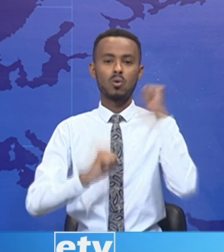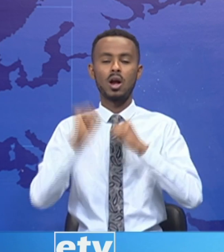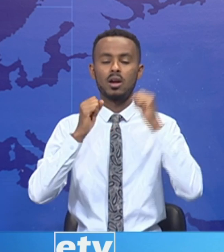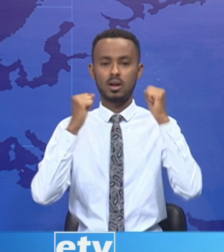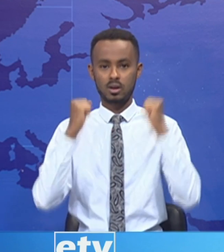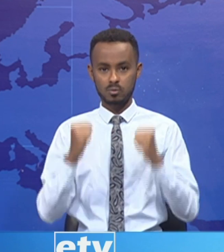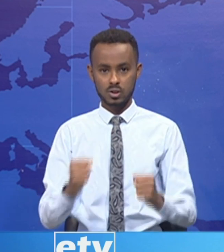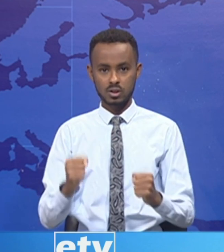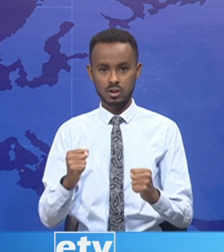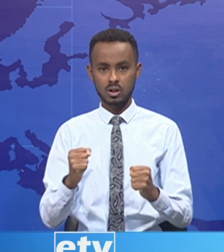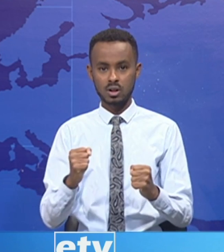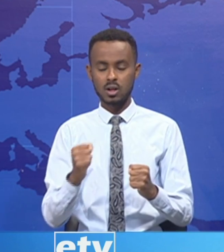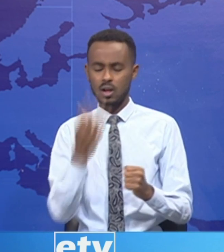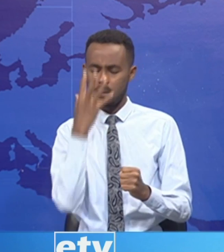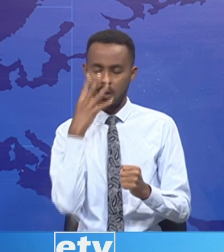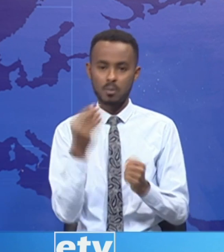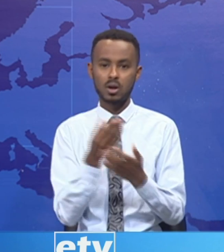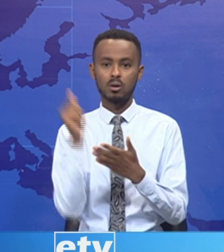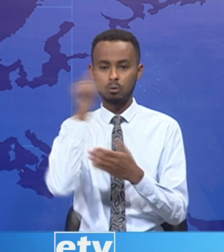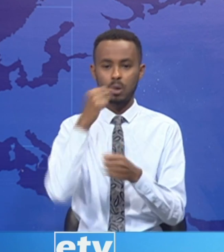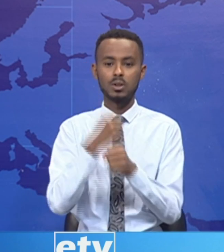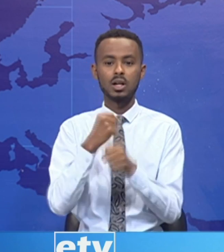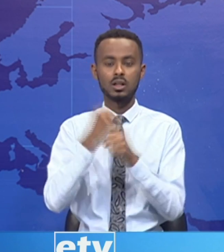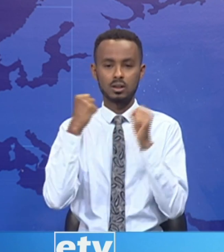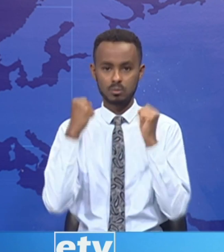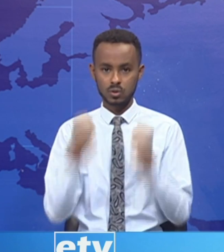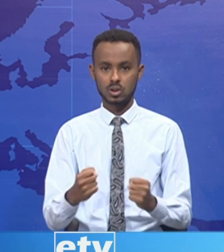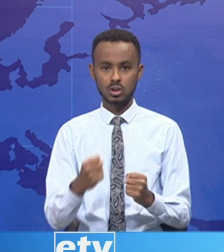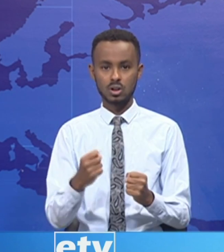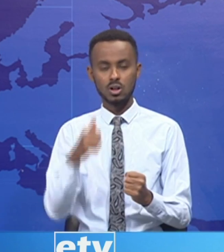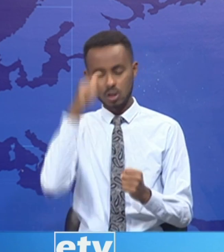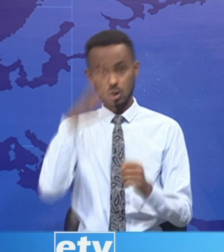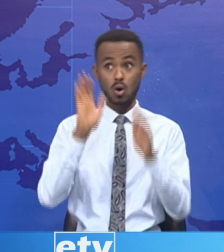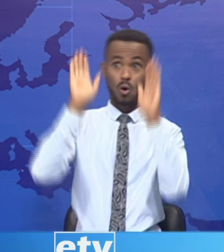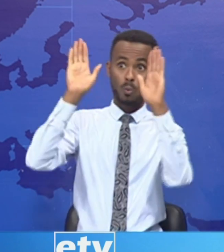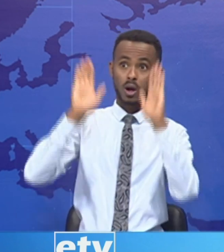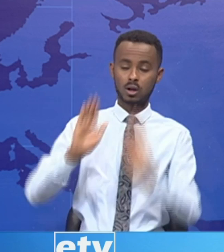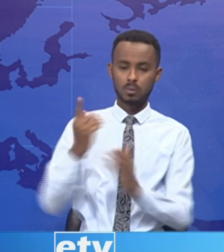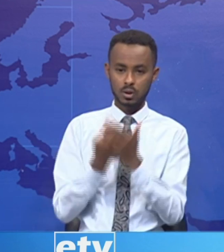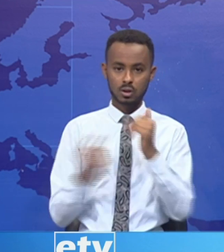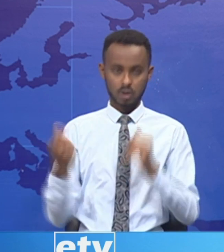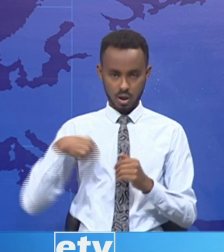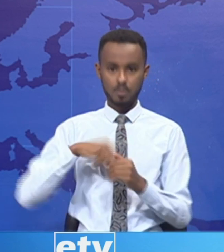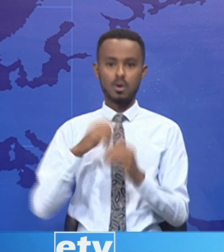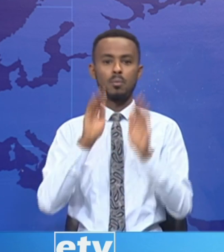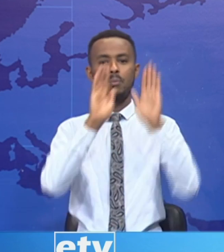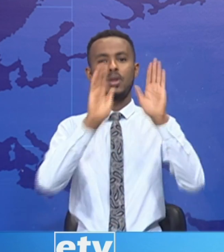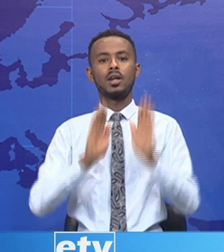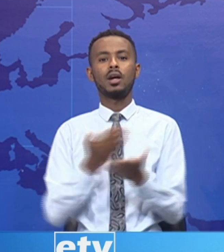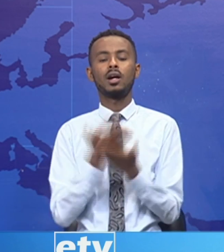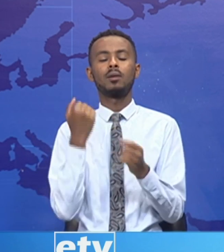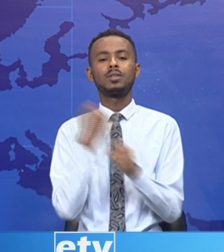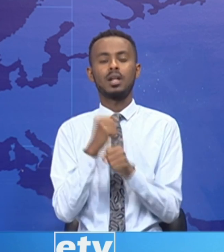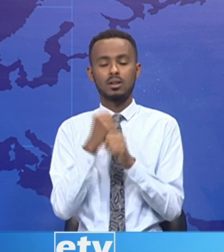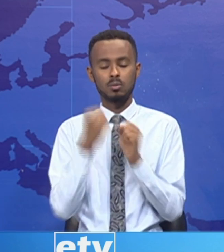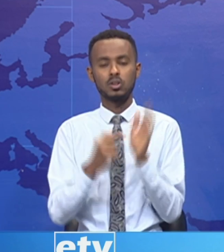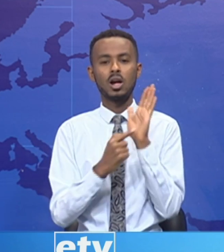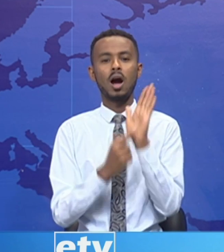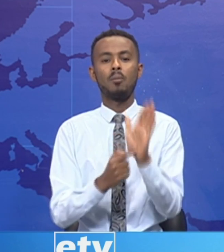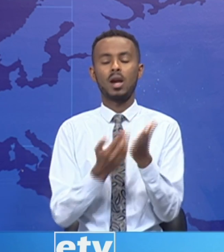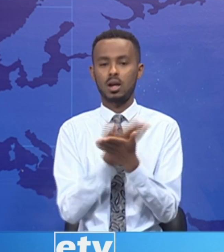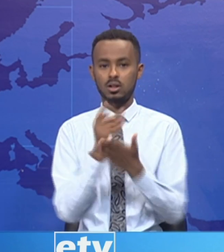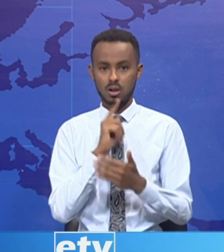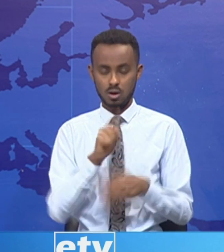እንደምንችል የሚያምር ነገር ኢትዮጵያ መስራት እንደምትችል የሰው ማድነቅ ብቻ ሳይሆን እኛም የሚደነቅ ነገር ልናወጣ እንደምንችል አመላካሽ ነገር